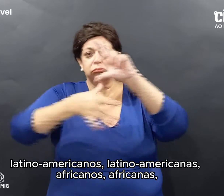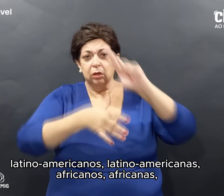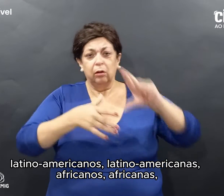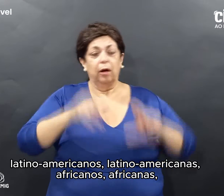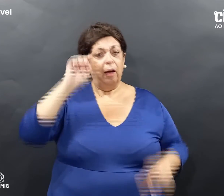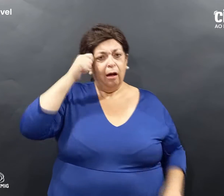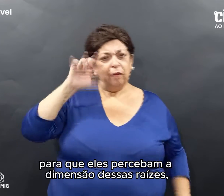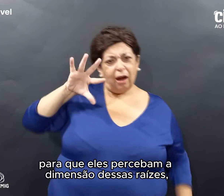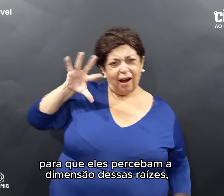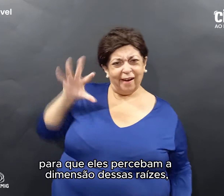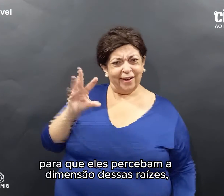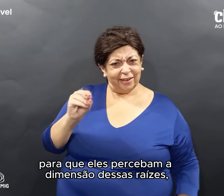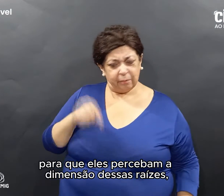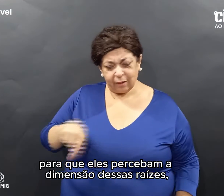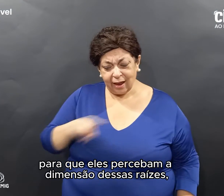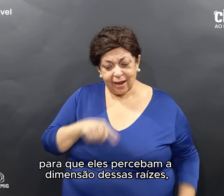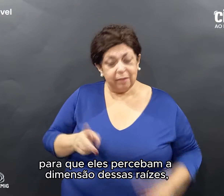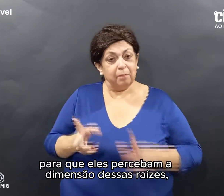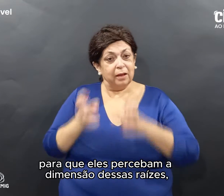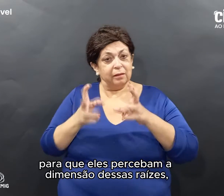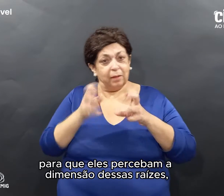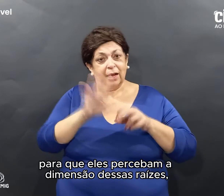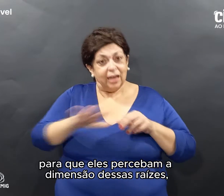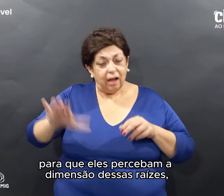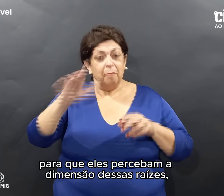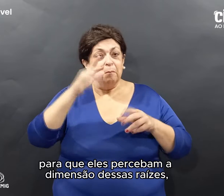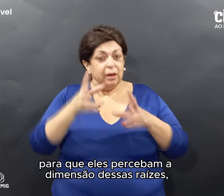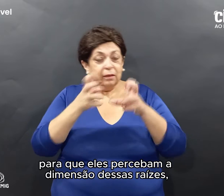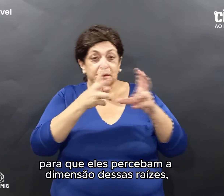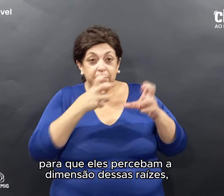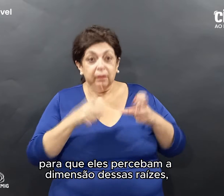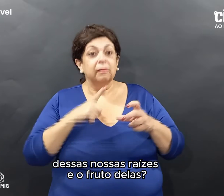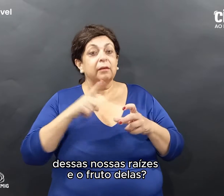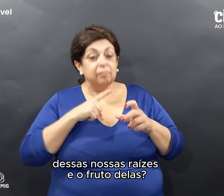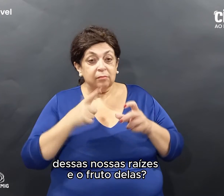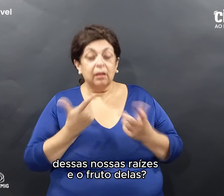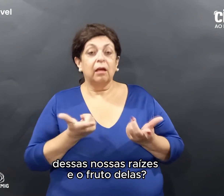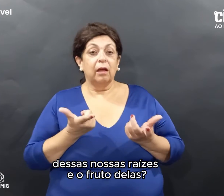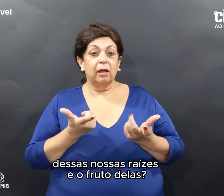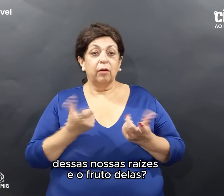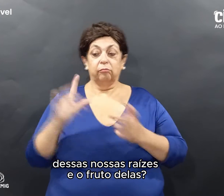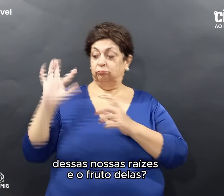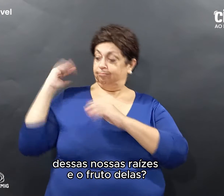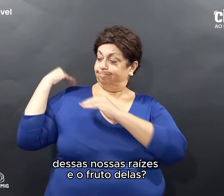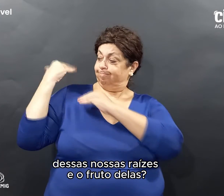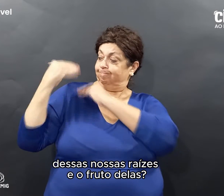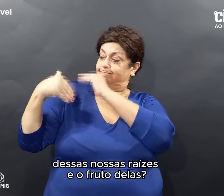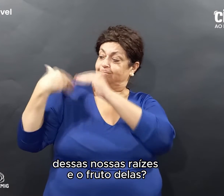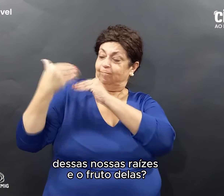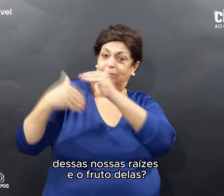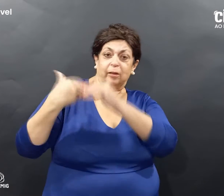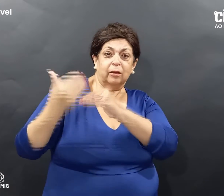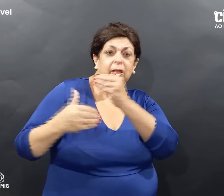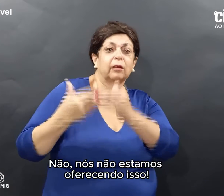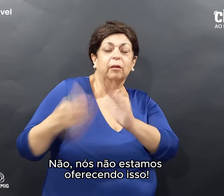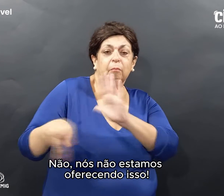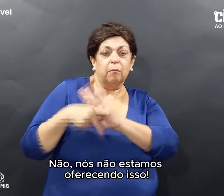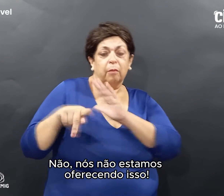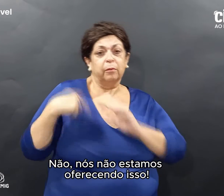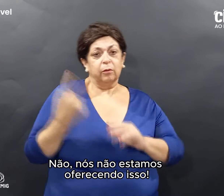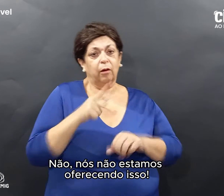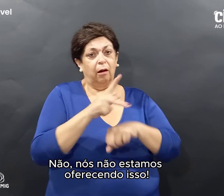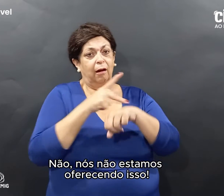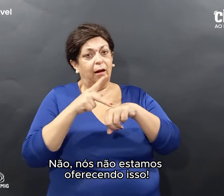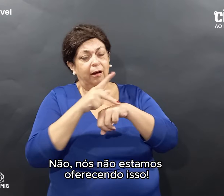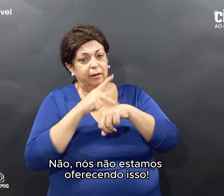africanos, africanas, para que eles percebam, né, a dimensão dessas raízes, dessas nossas raízes e o fruto delas? Não, nós